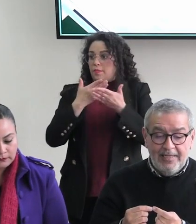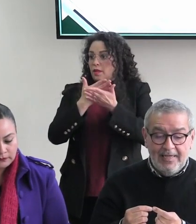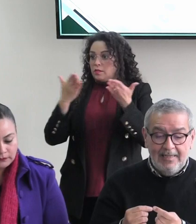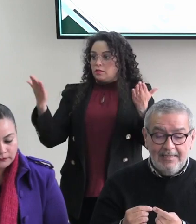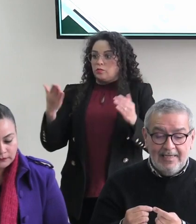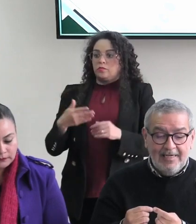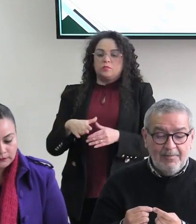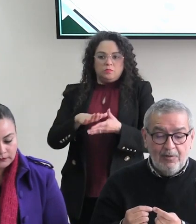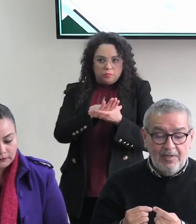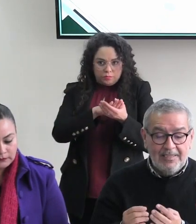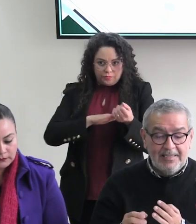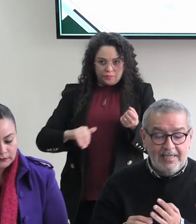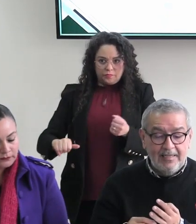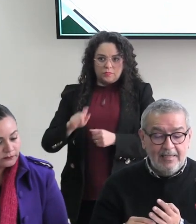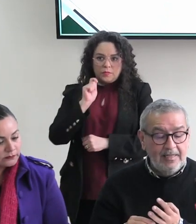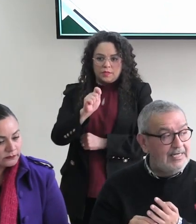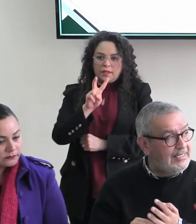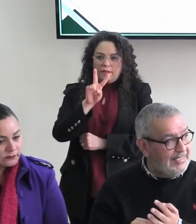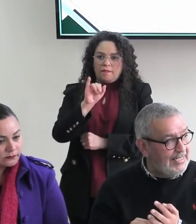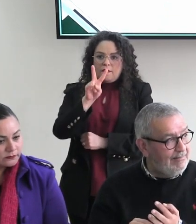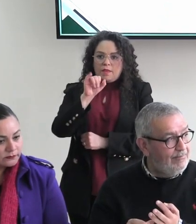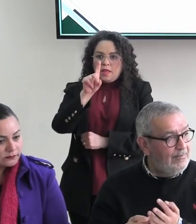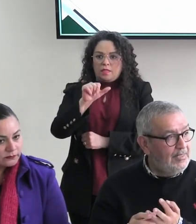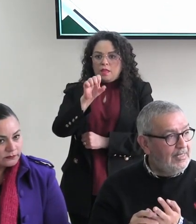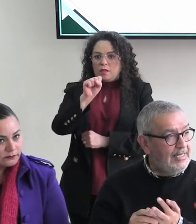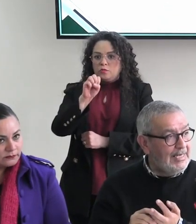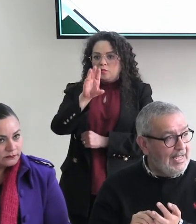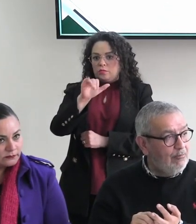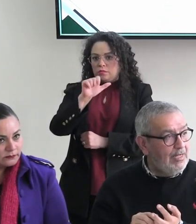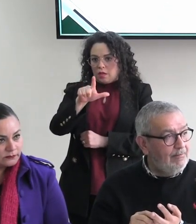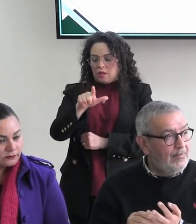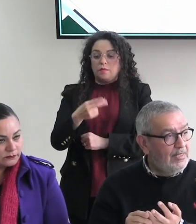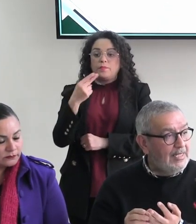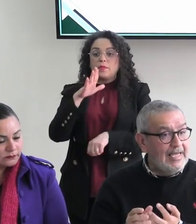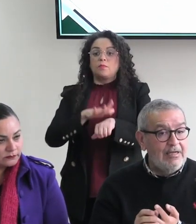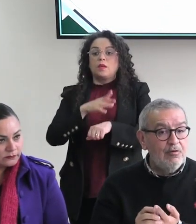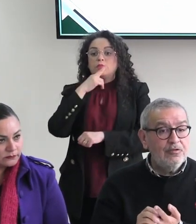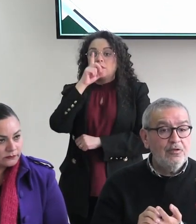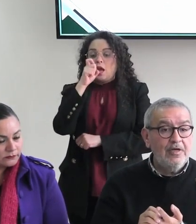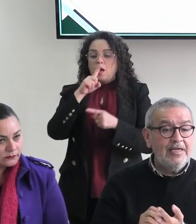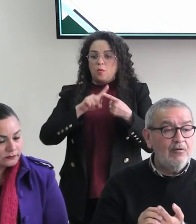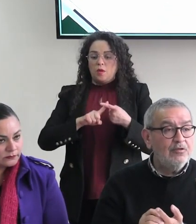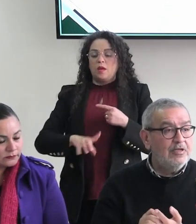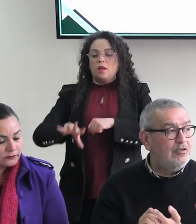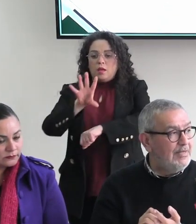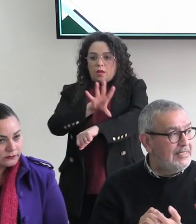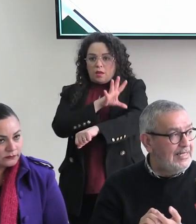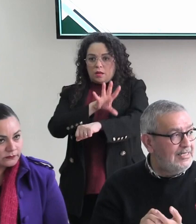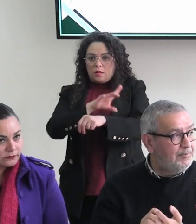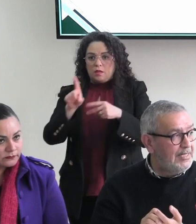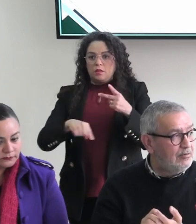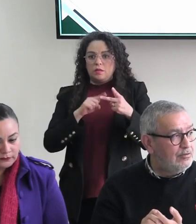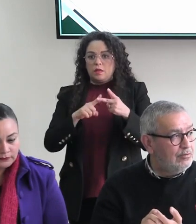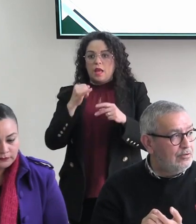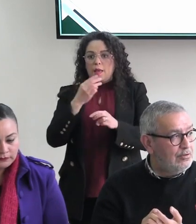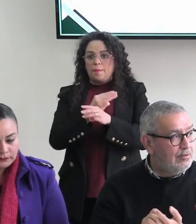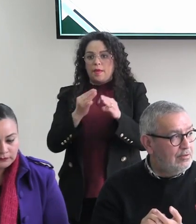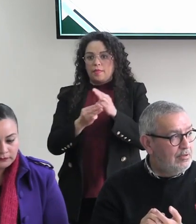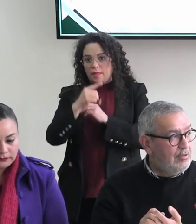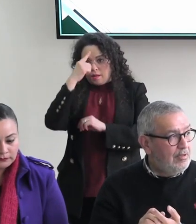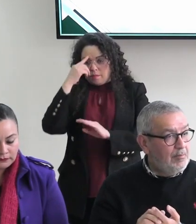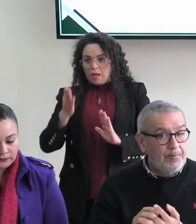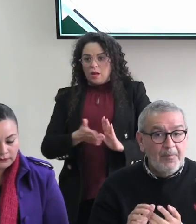se puedan tener mejoras en energía, en agua e incluso en el uso de los materiales para